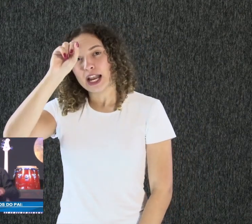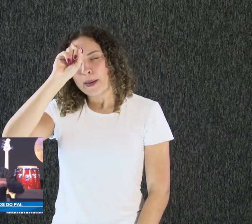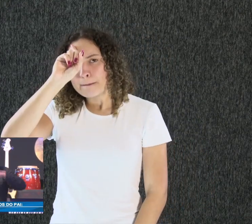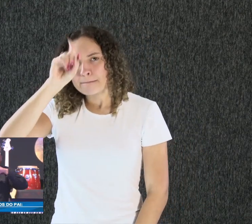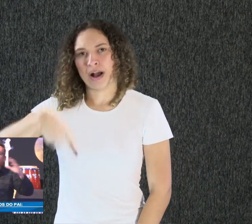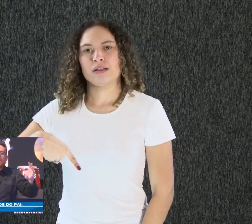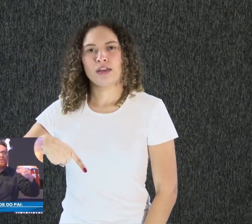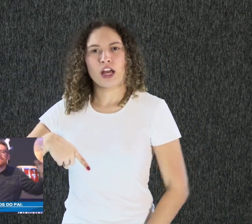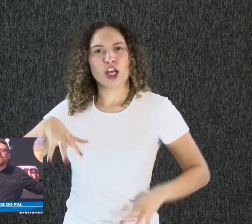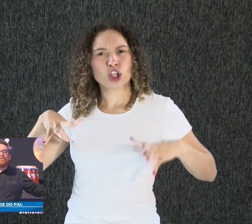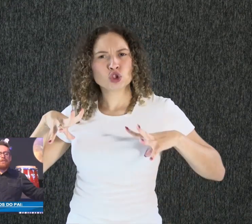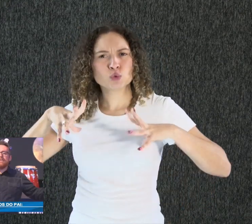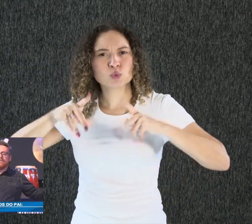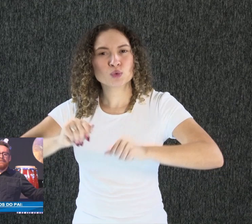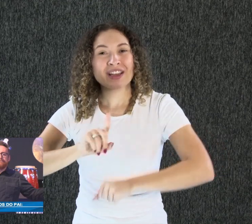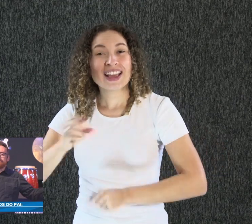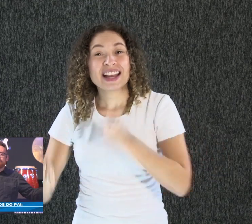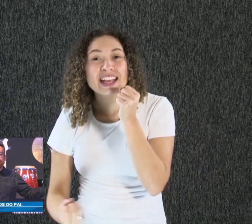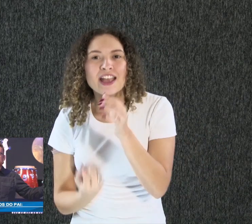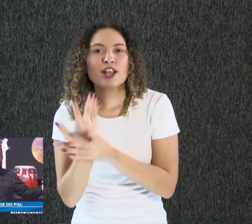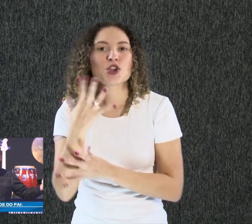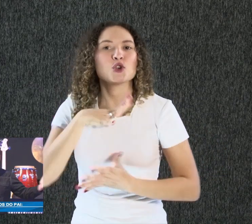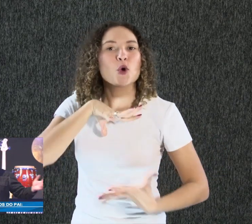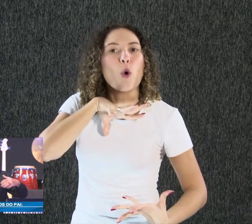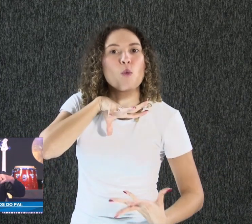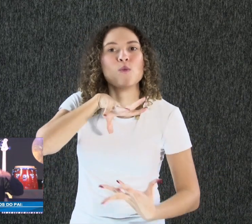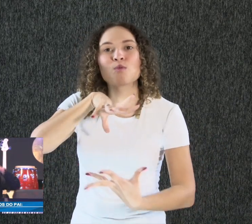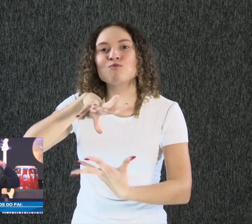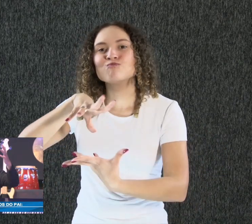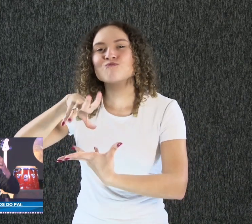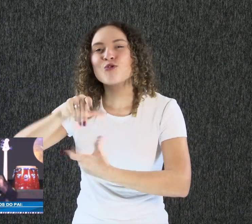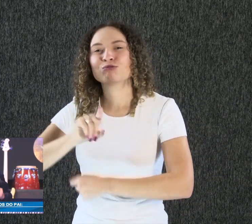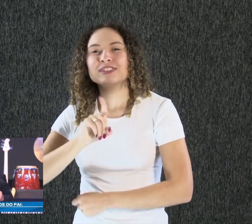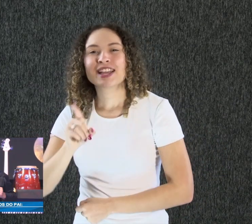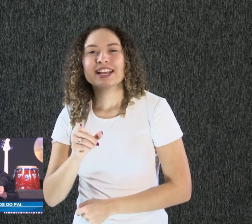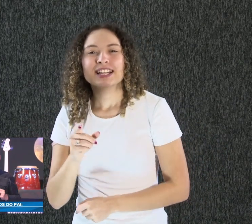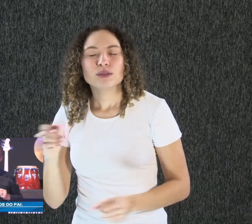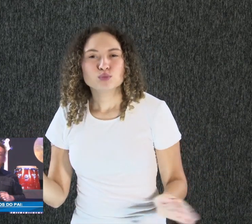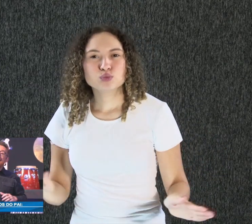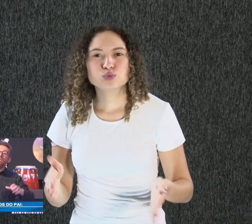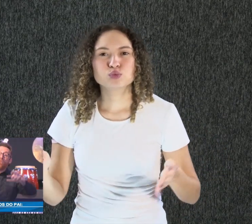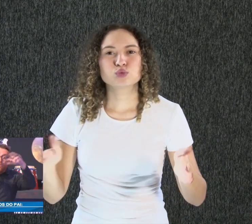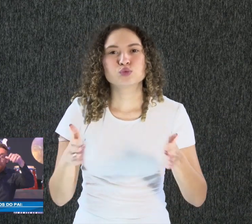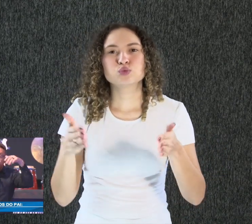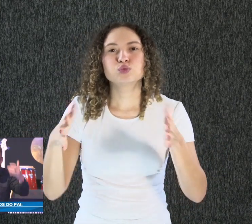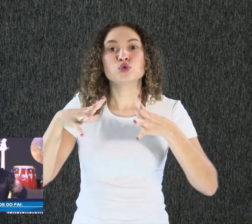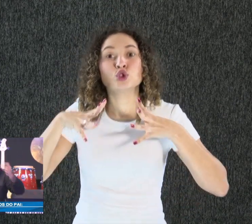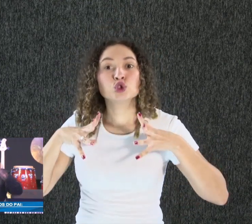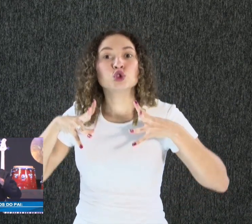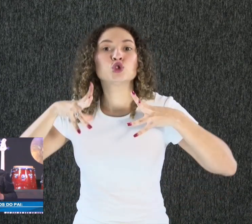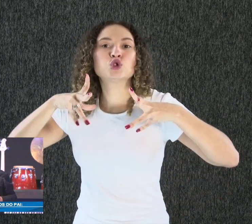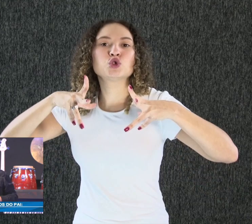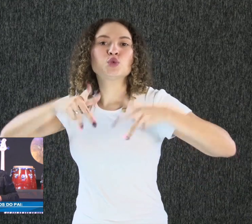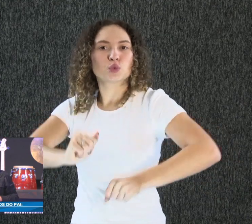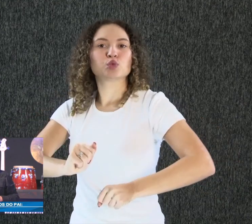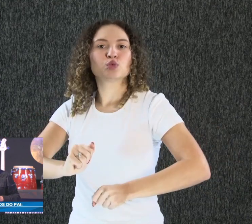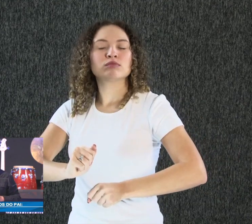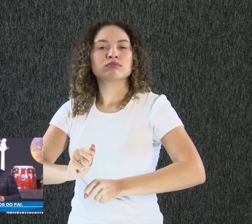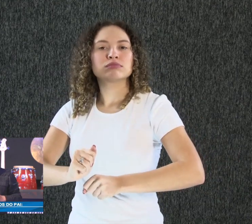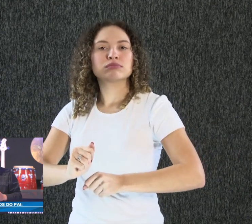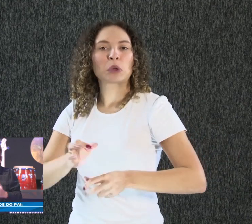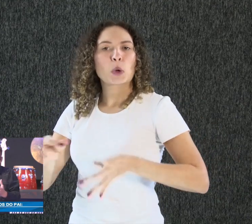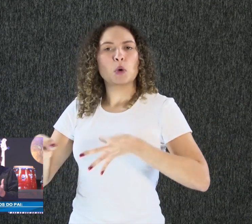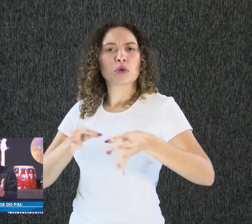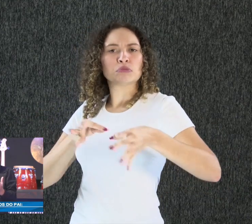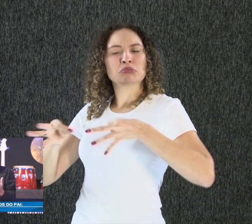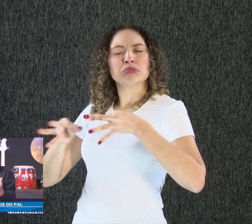Ele é dono de tudo e de todas as coisas. Ele é o Criador do universo, Ele é o construtor do universo,